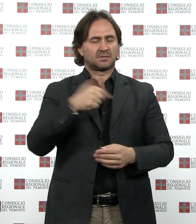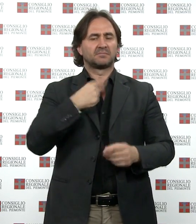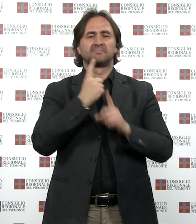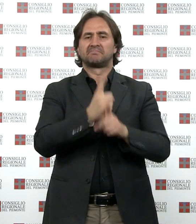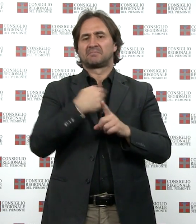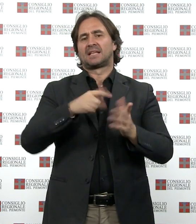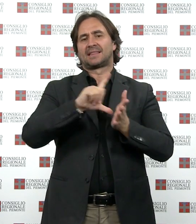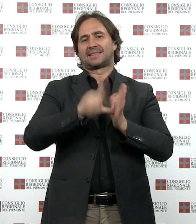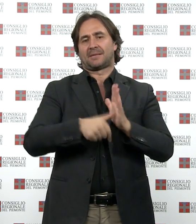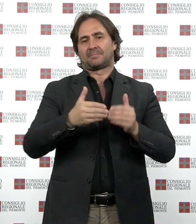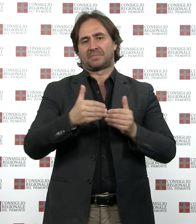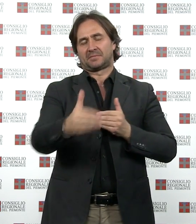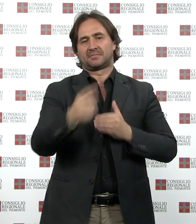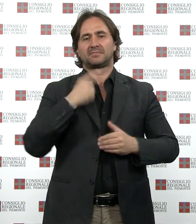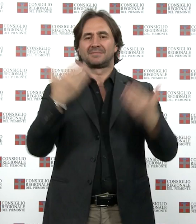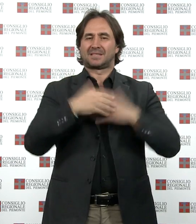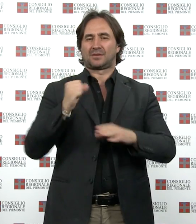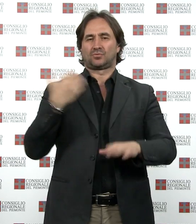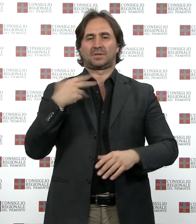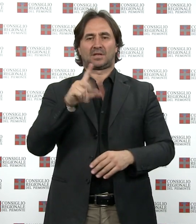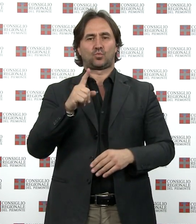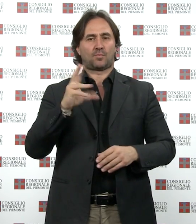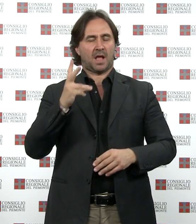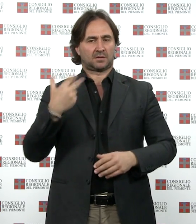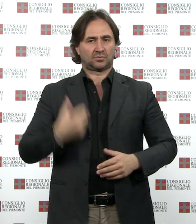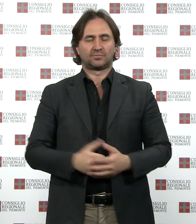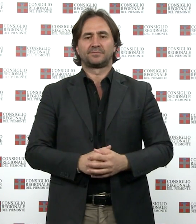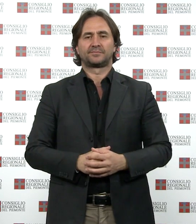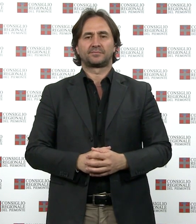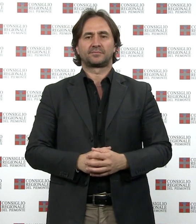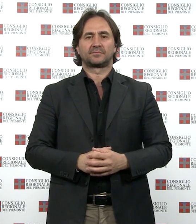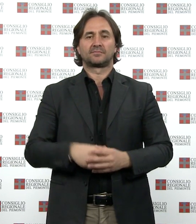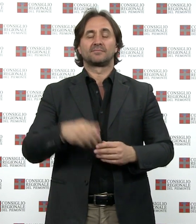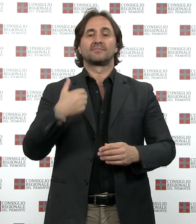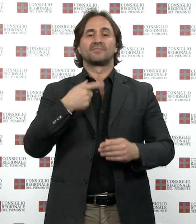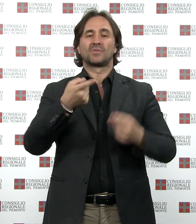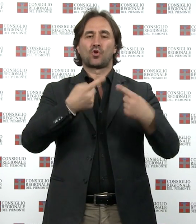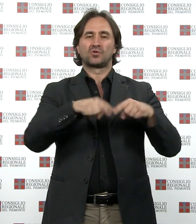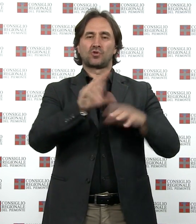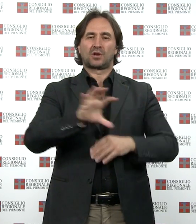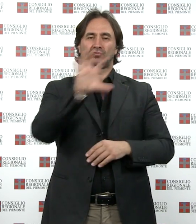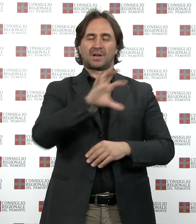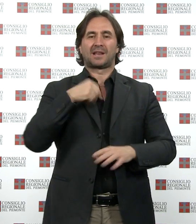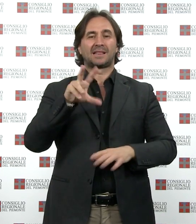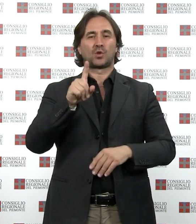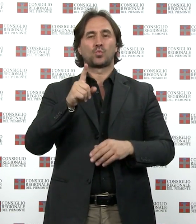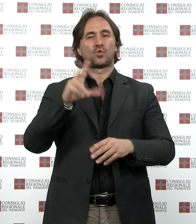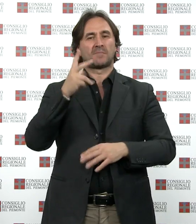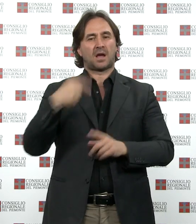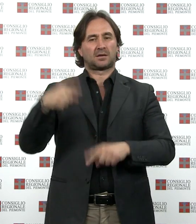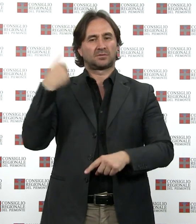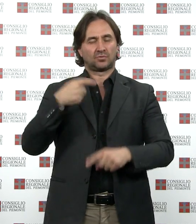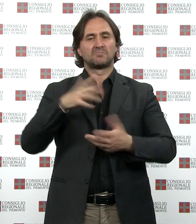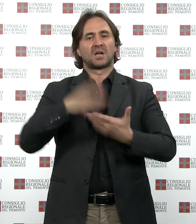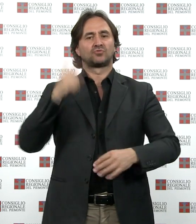nella serata del 31 marzo. In copertina! Il Consiglio regionale ha approvato il 31 marzo a maggioranza il bilancio